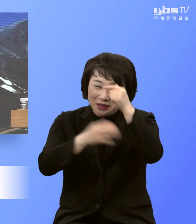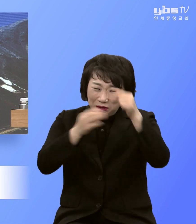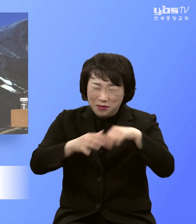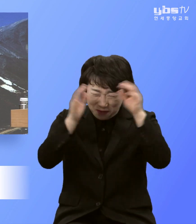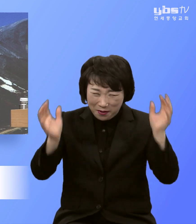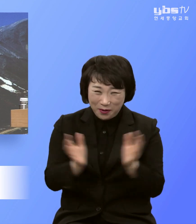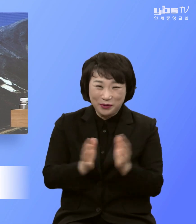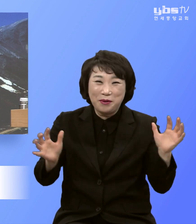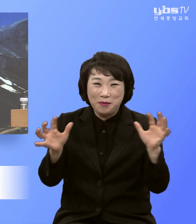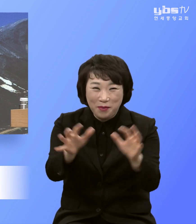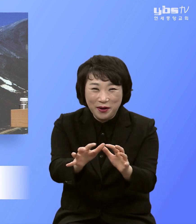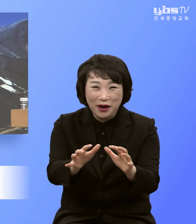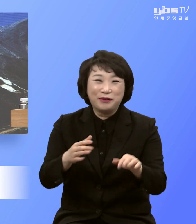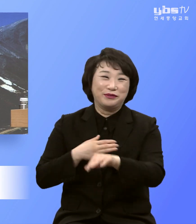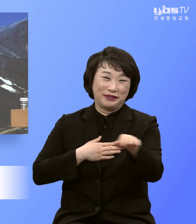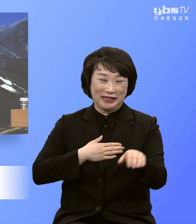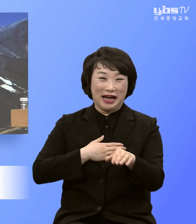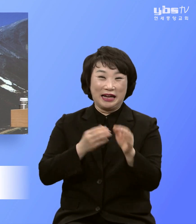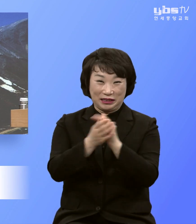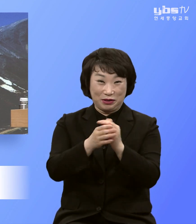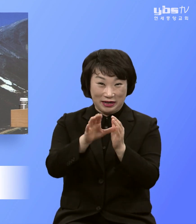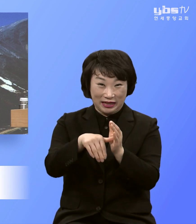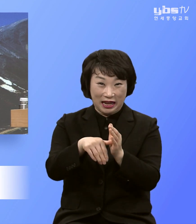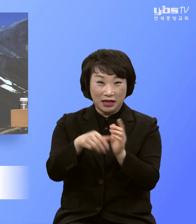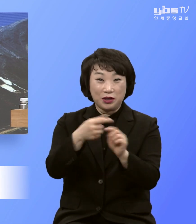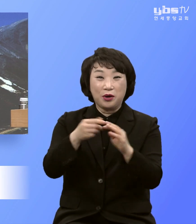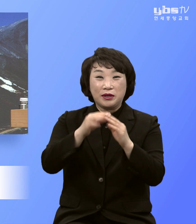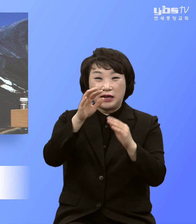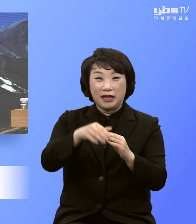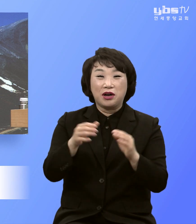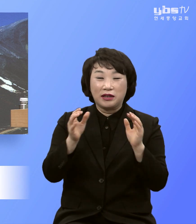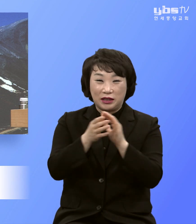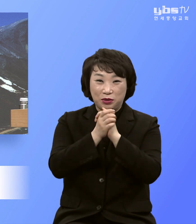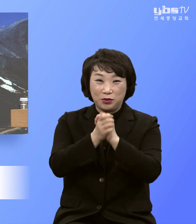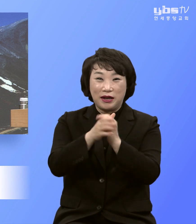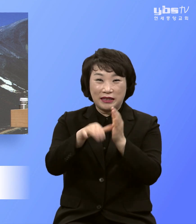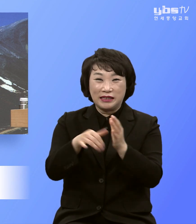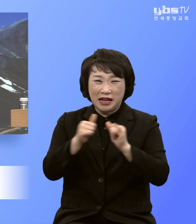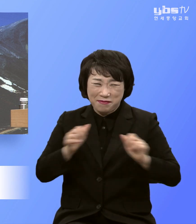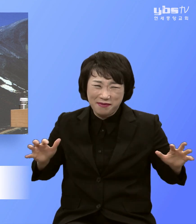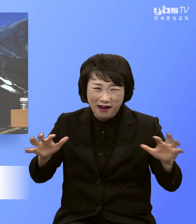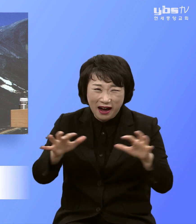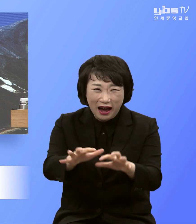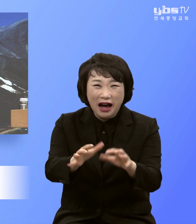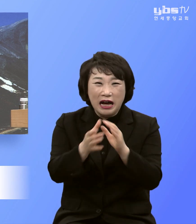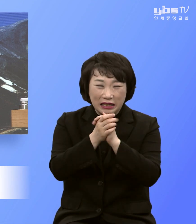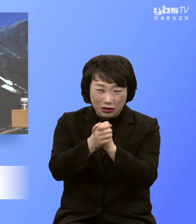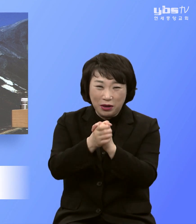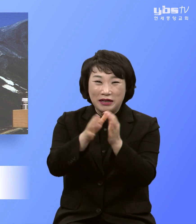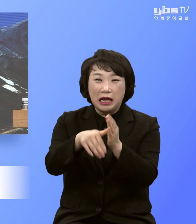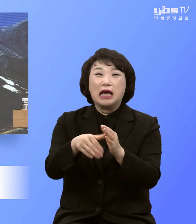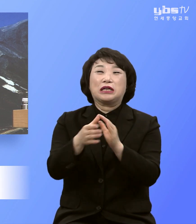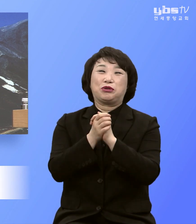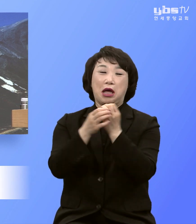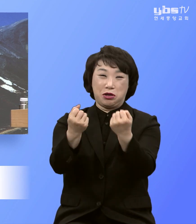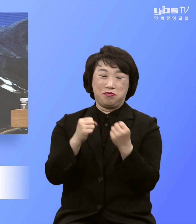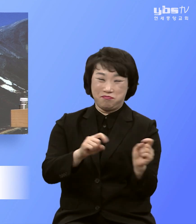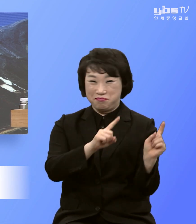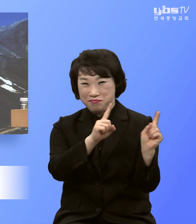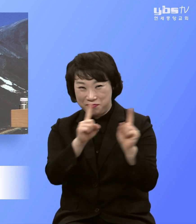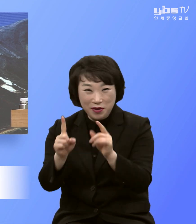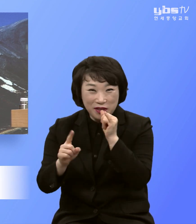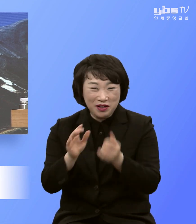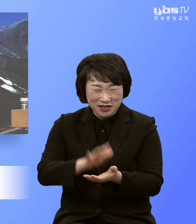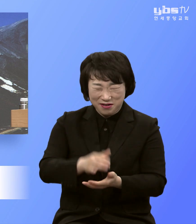때, 그래서 교회에서 기도할 때 사람이 많이 모여서 기도하니까 막 기도에 힘이 나고 열기가